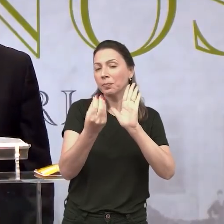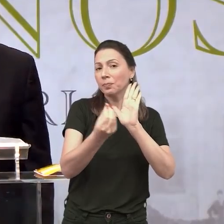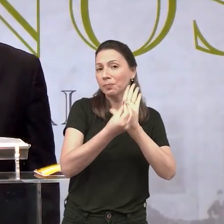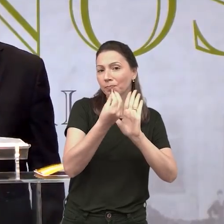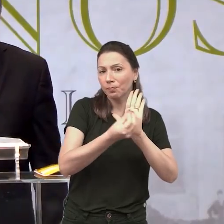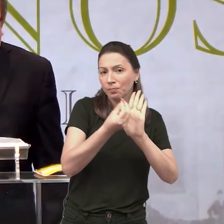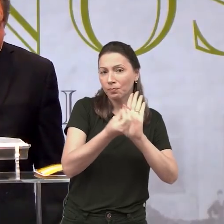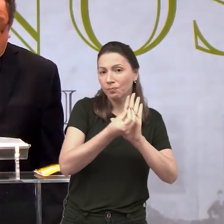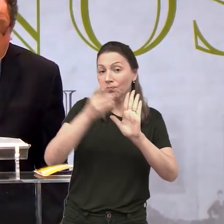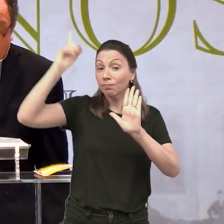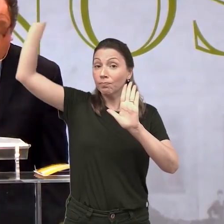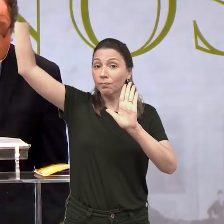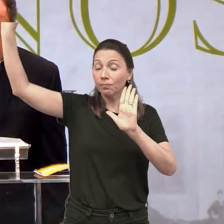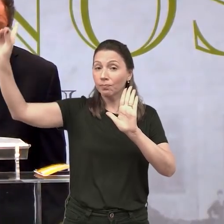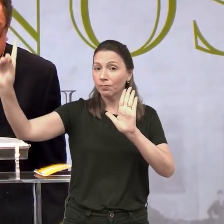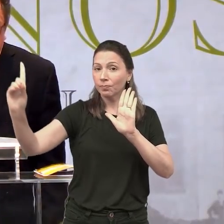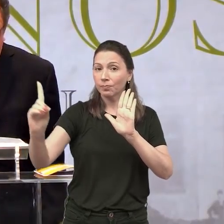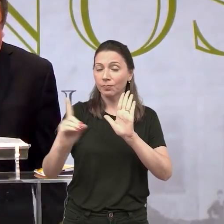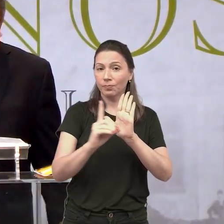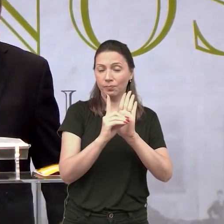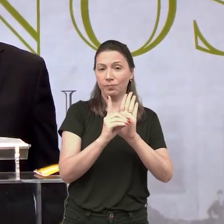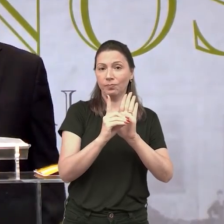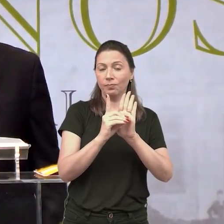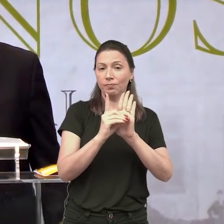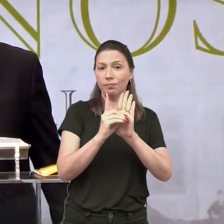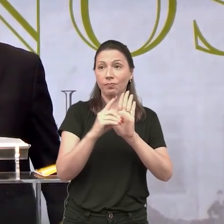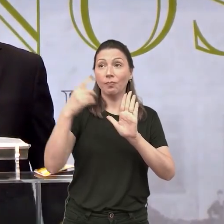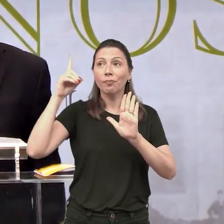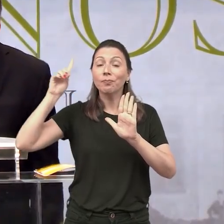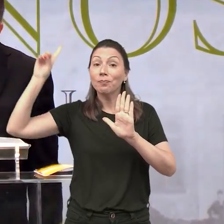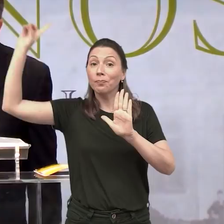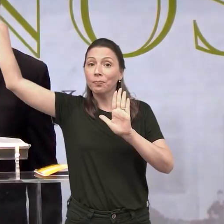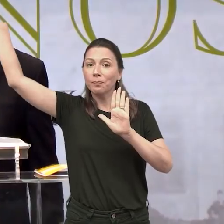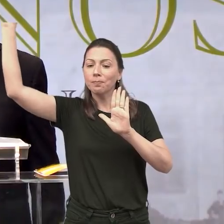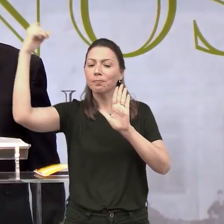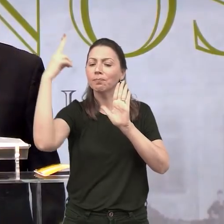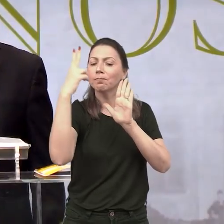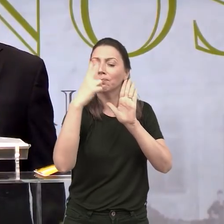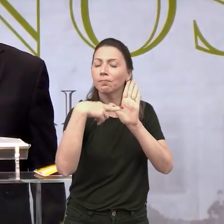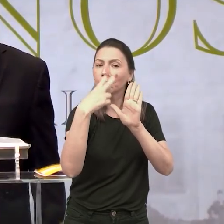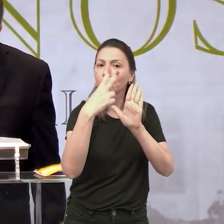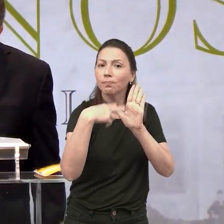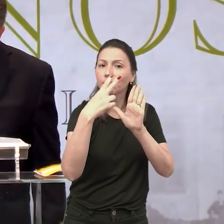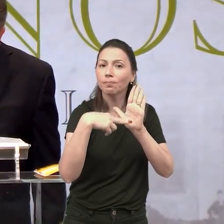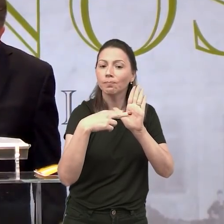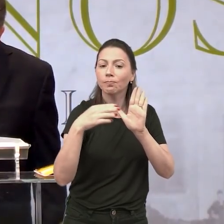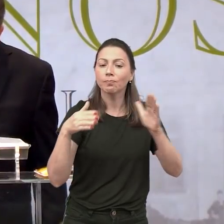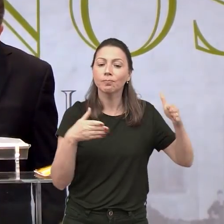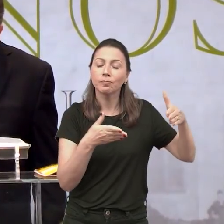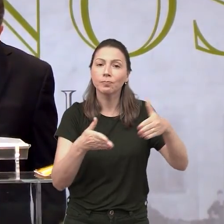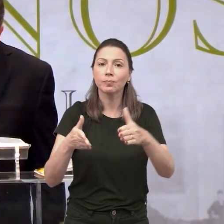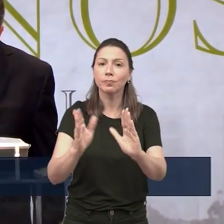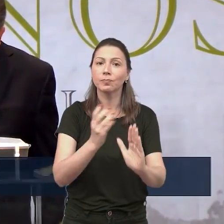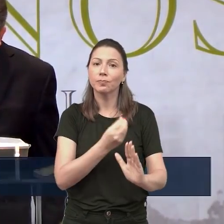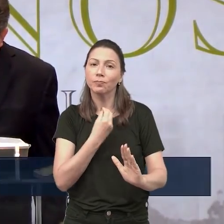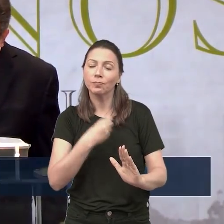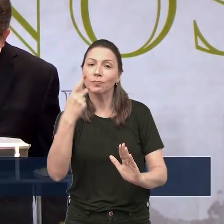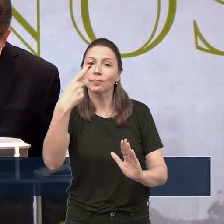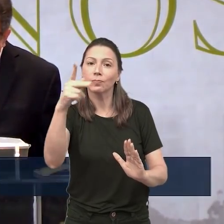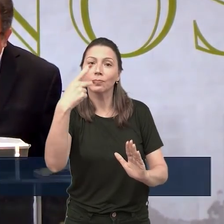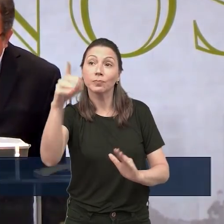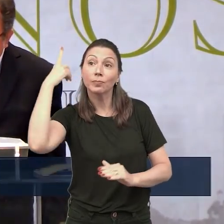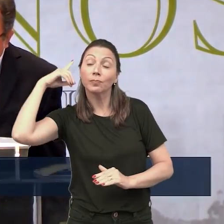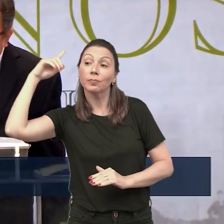Reconhece-o em todos os teus caminhos, e Ele endireitará as